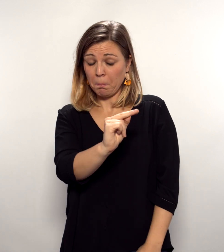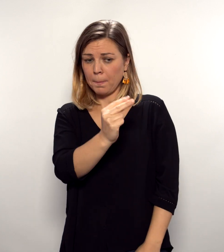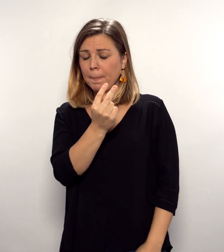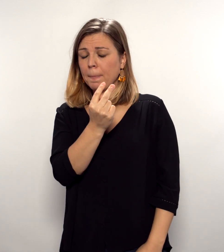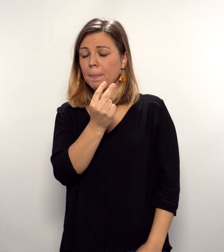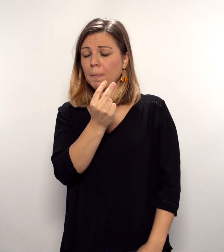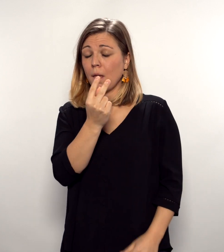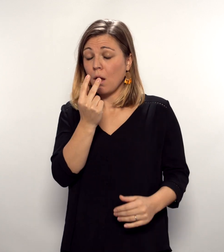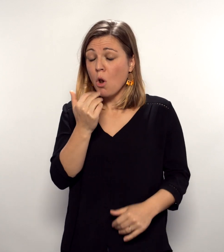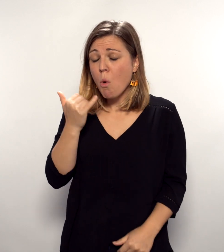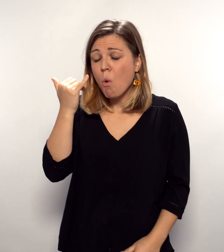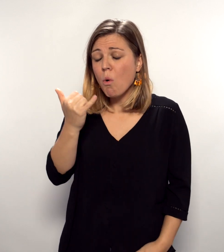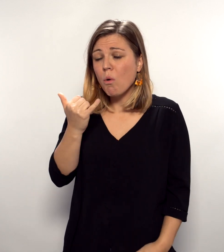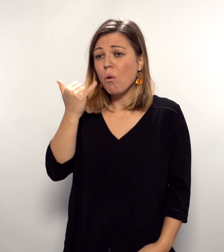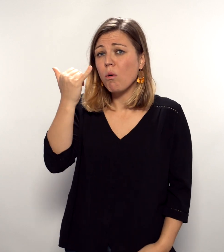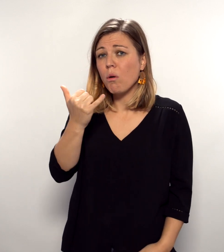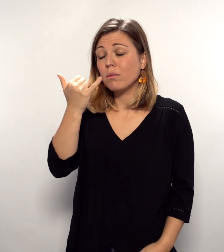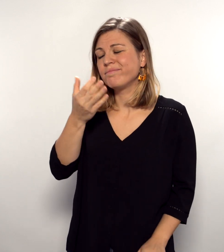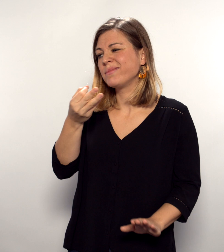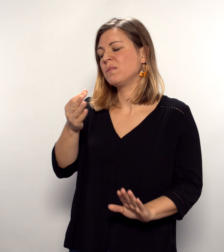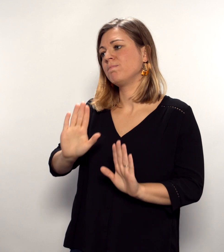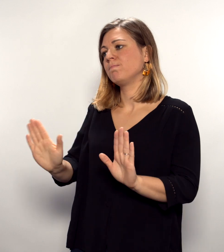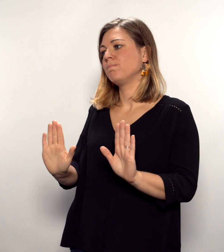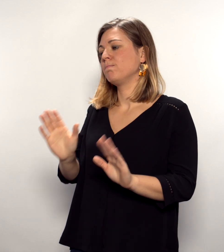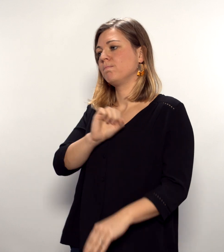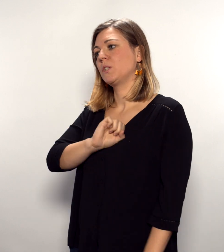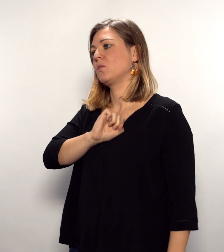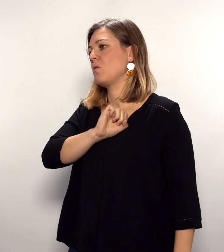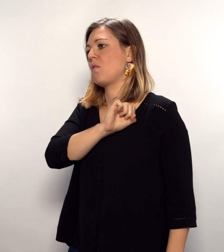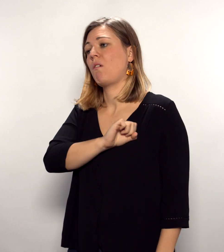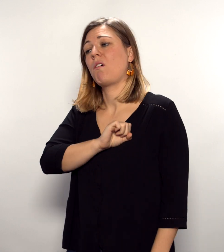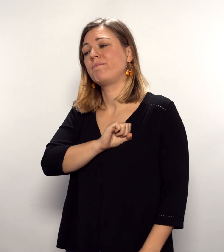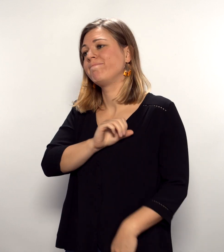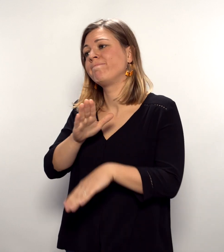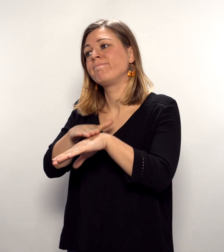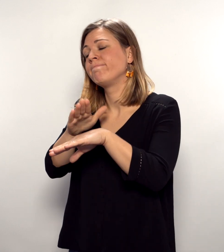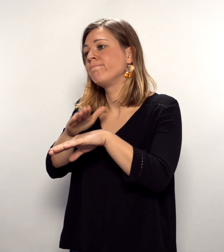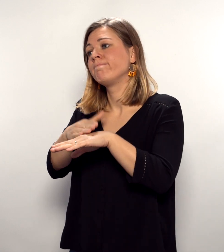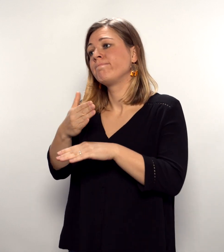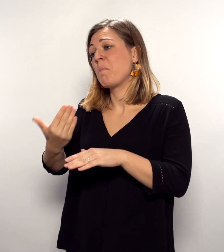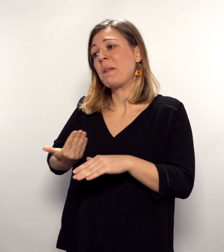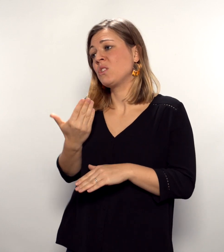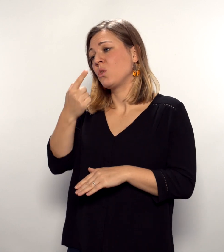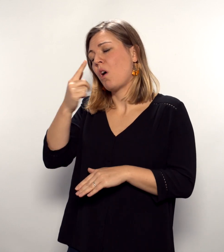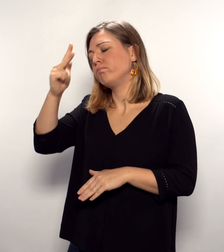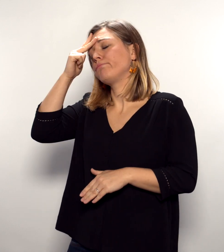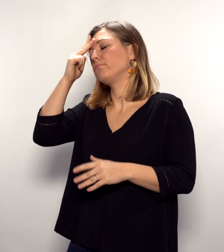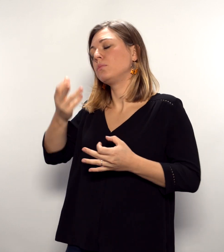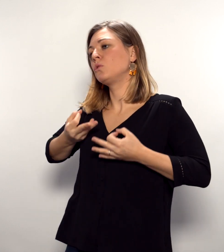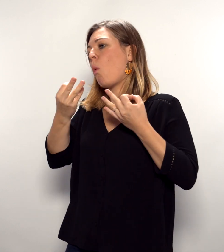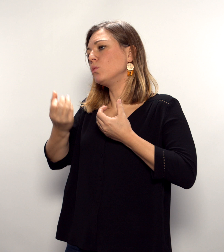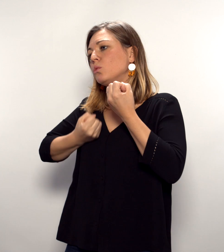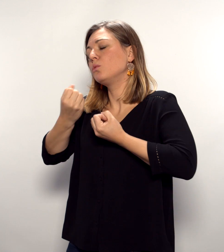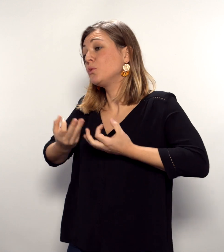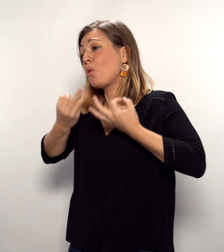m'a regardé pendant de longues secondes et il m'a dit non. Il m'a dit, Chantal, les blessures sont beaucoup trop